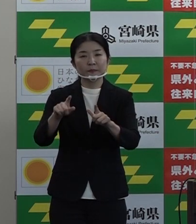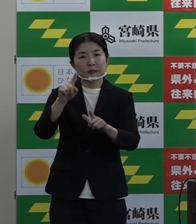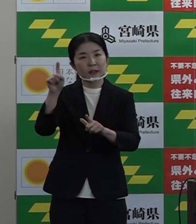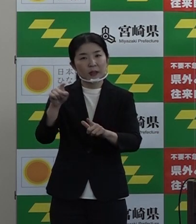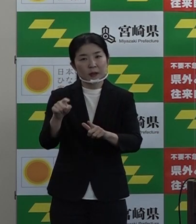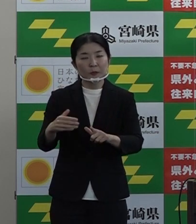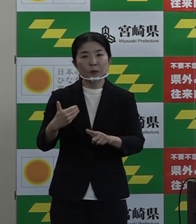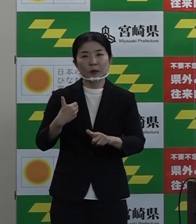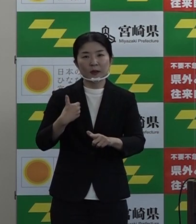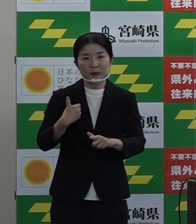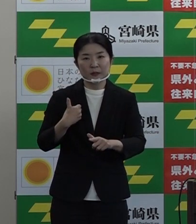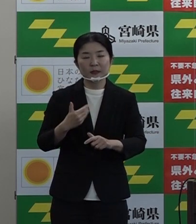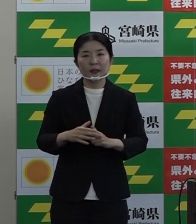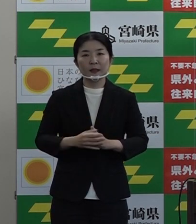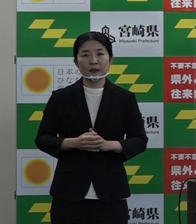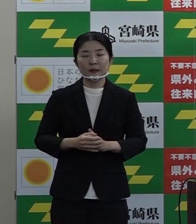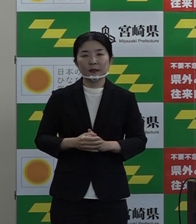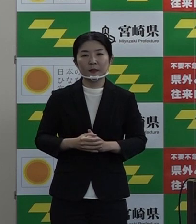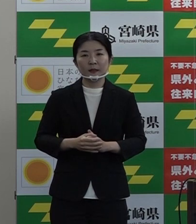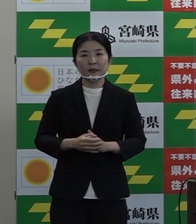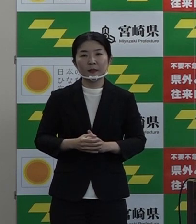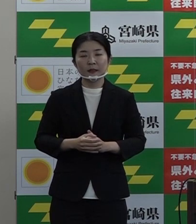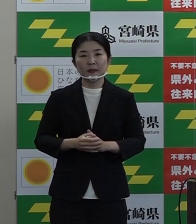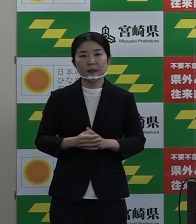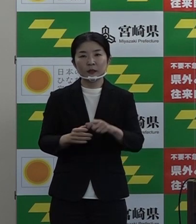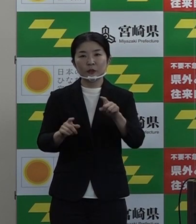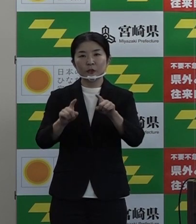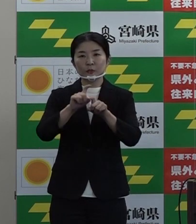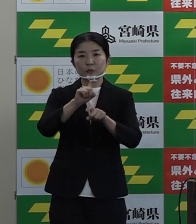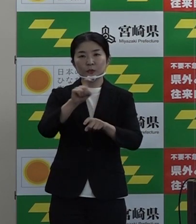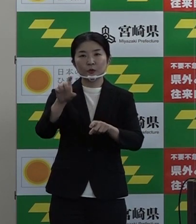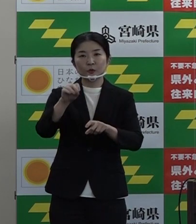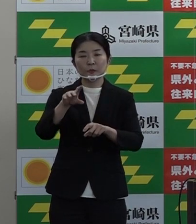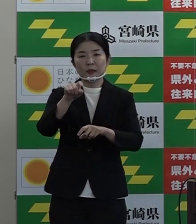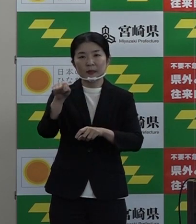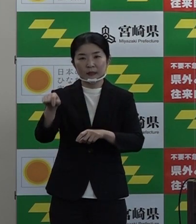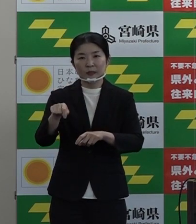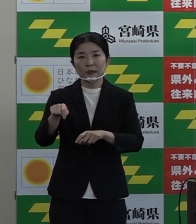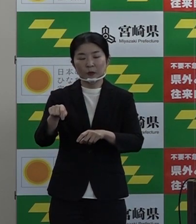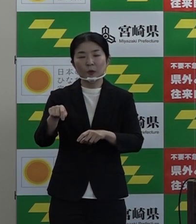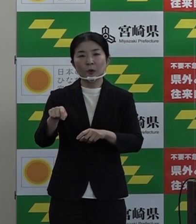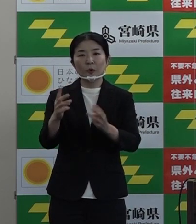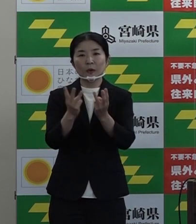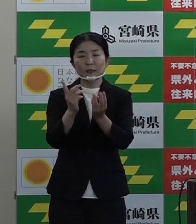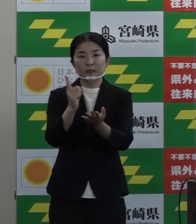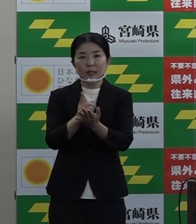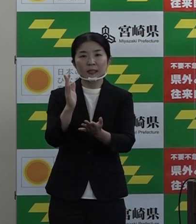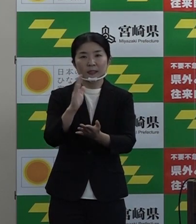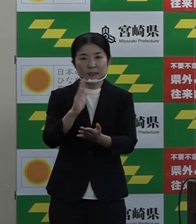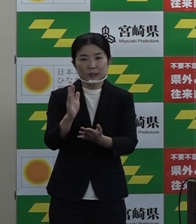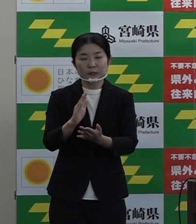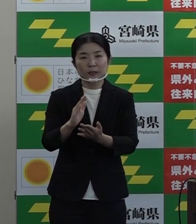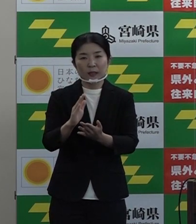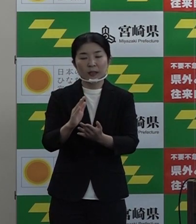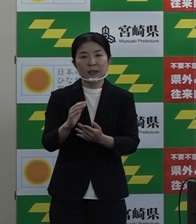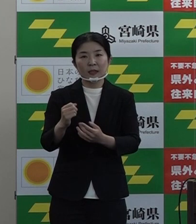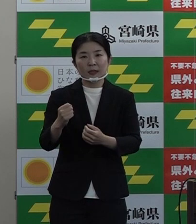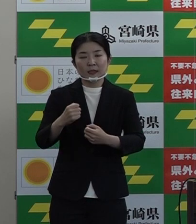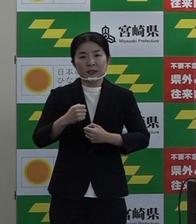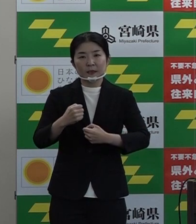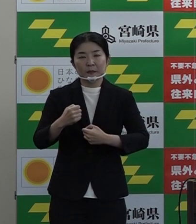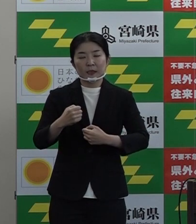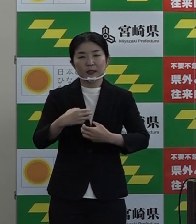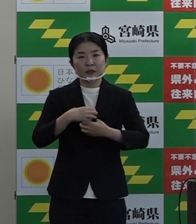ると思っております。その10万人あたりのそういう数字にかかわらず、今非常にこう強いリスクがあるん